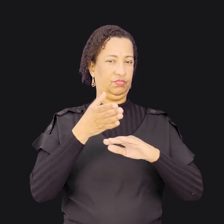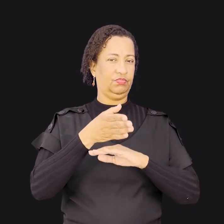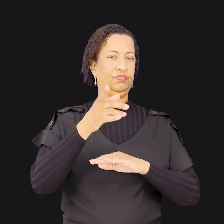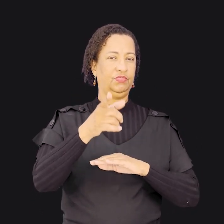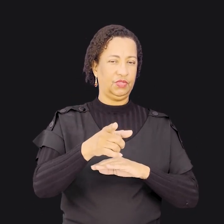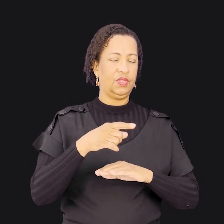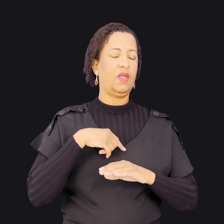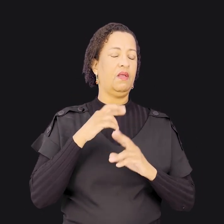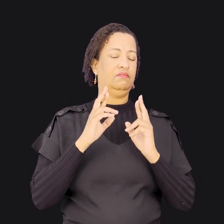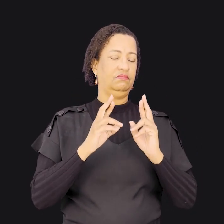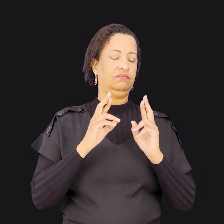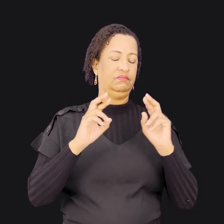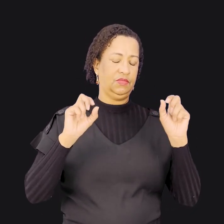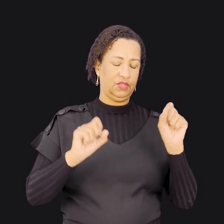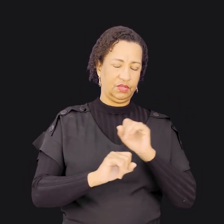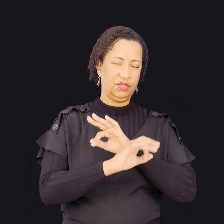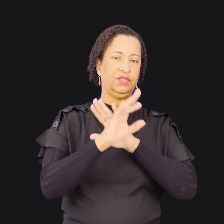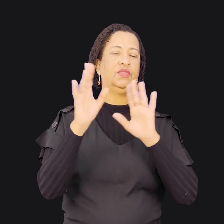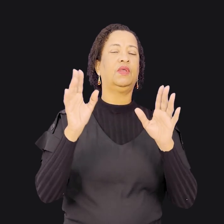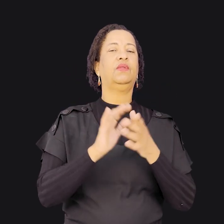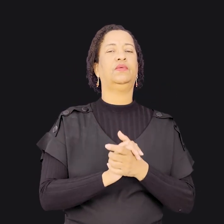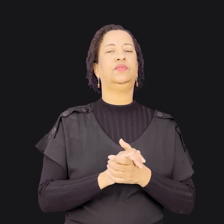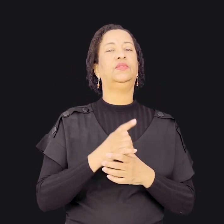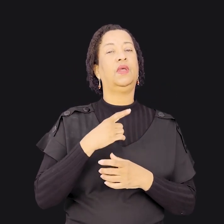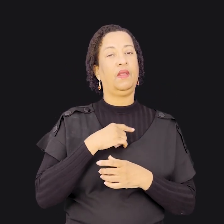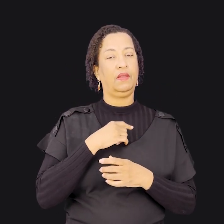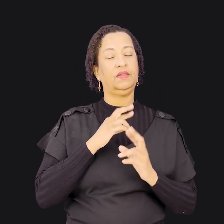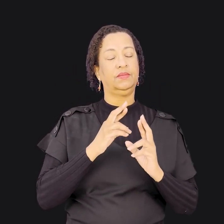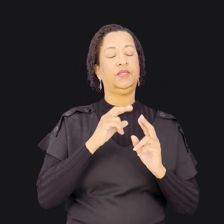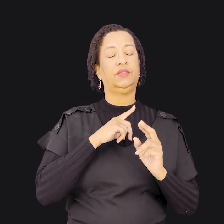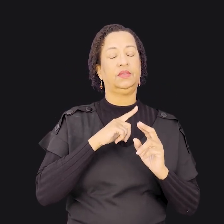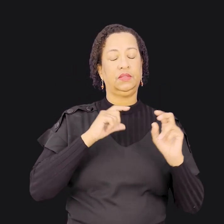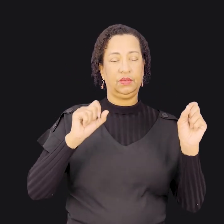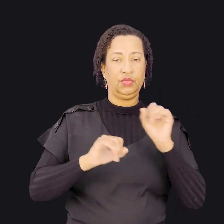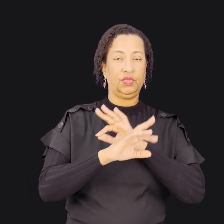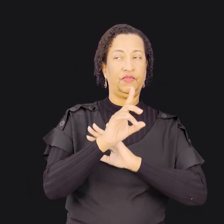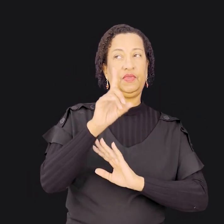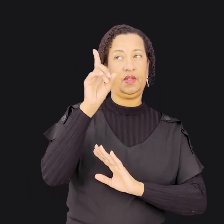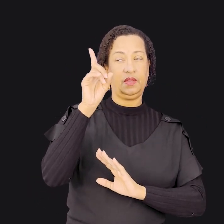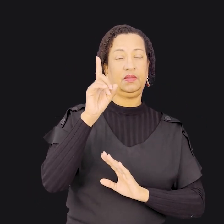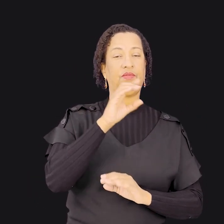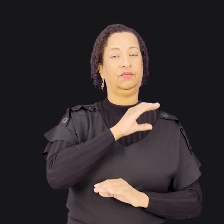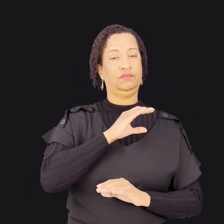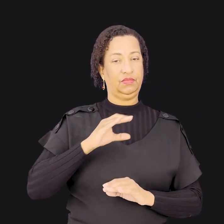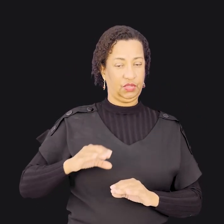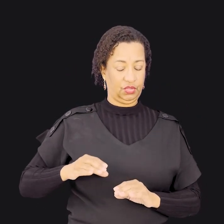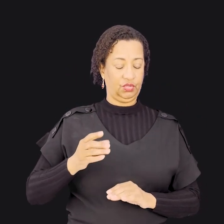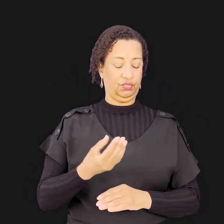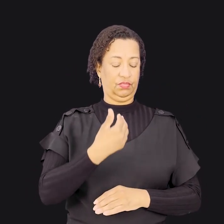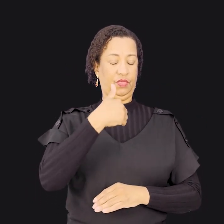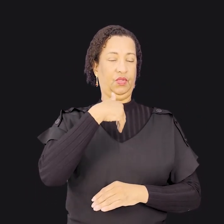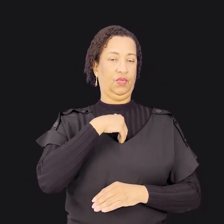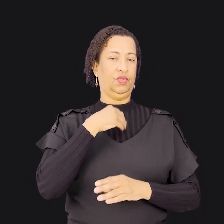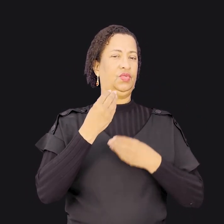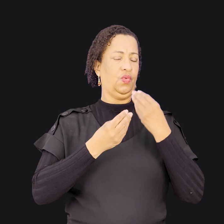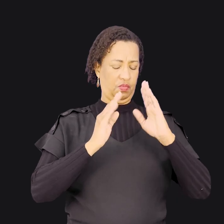Jesus Cristo em nós é a única esperança que temos de glorificar a Deus. Mas, como Cristo estabelece residência em